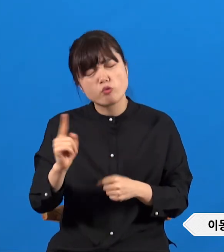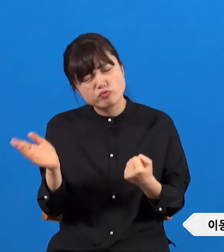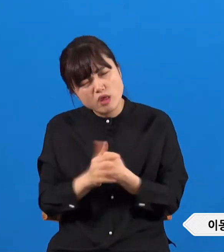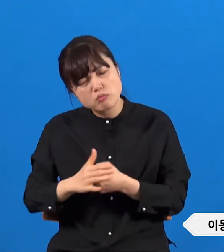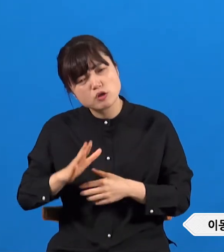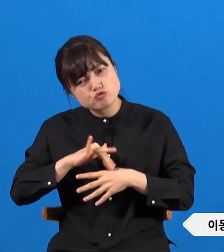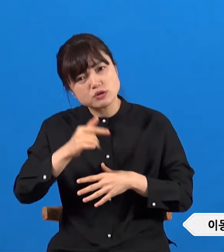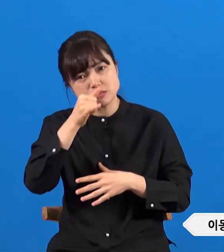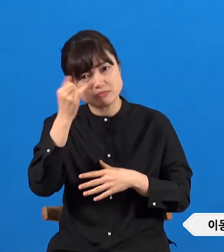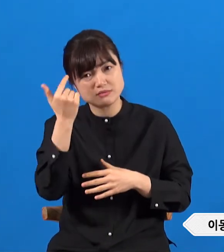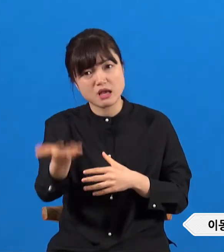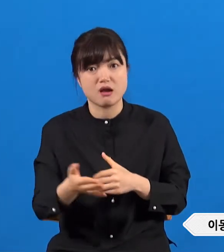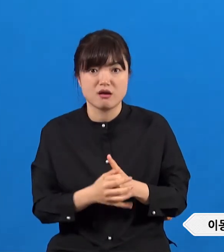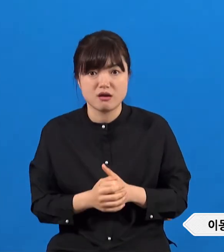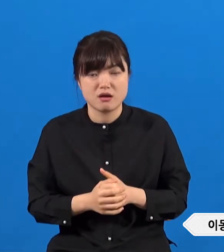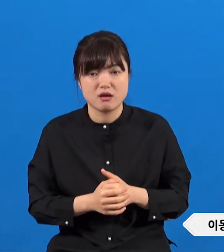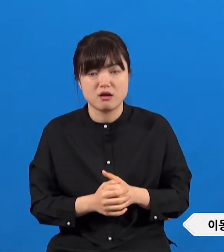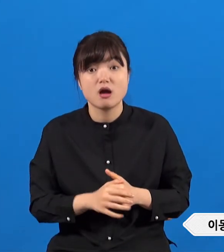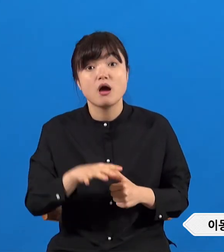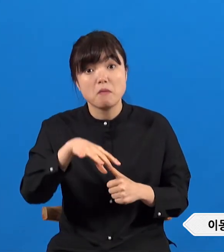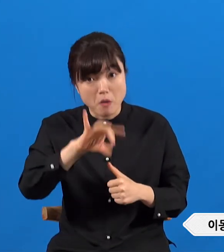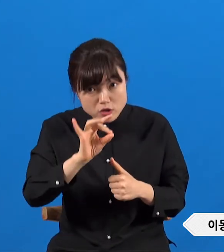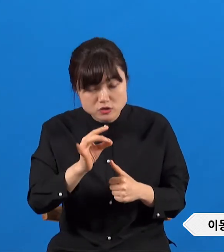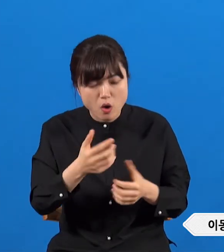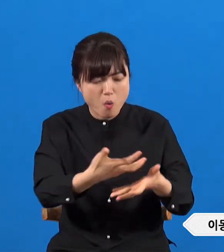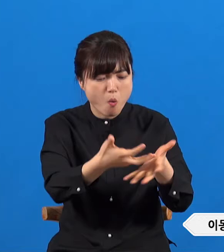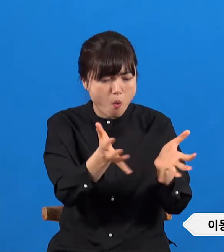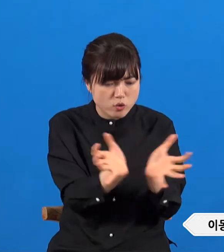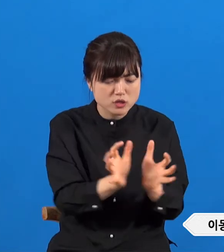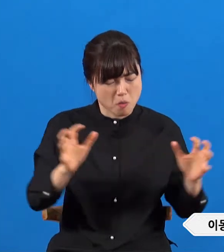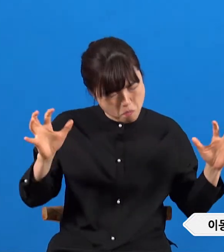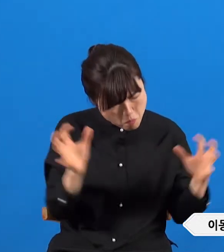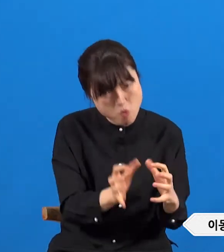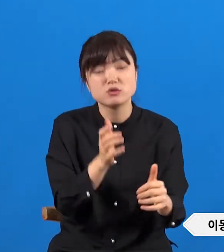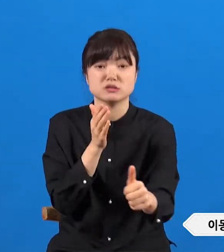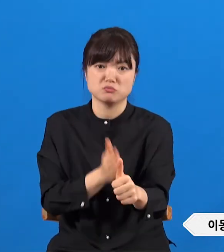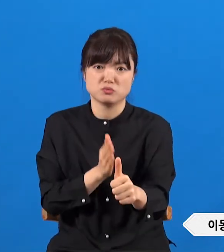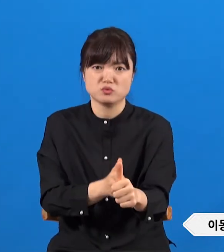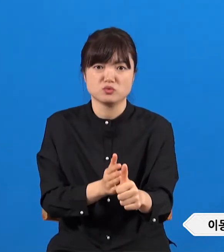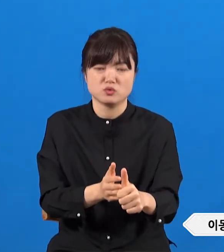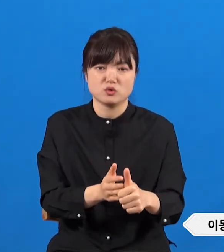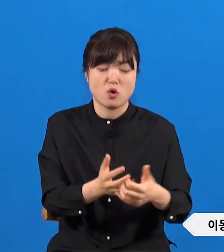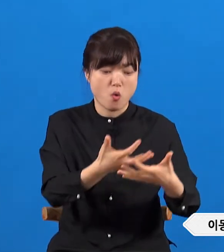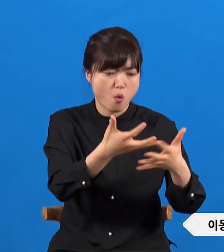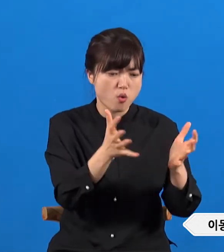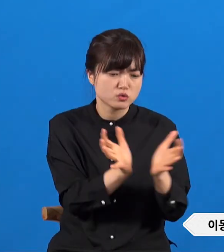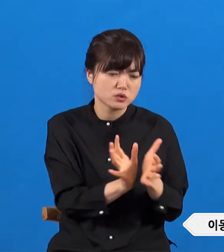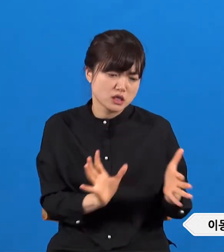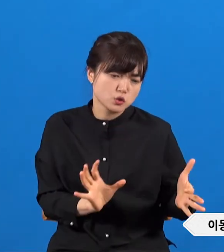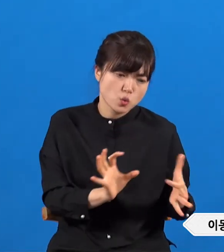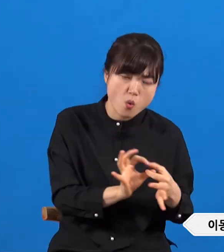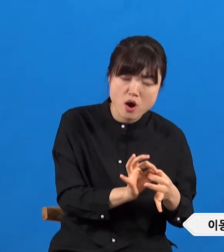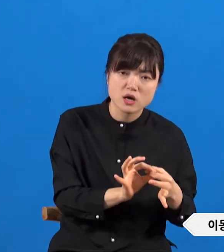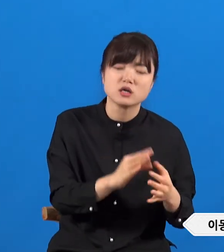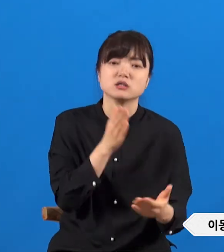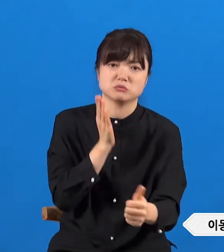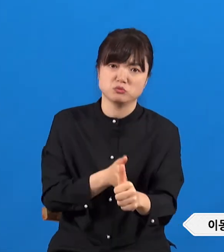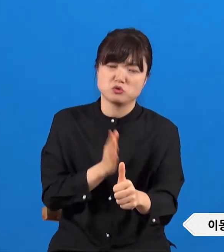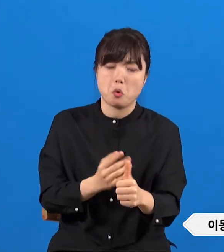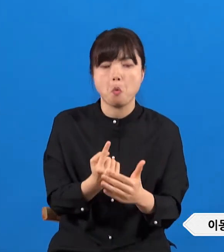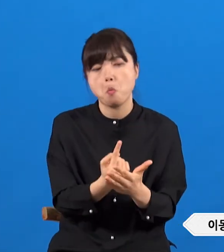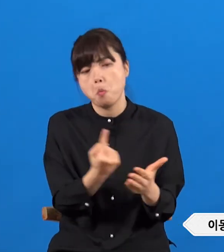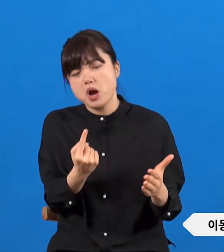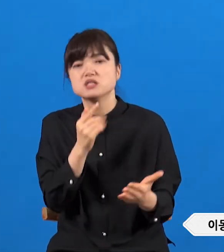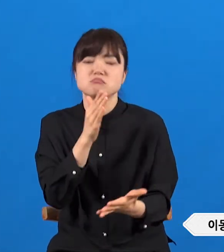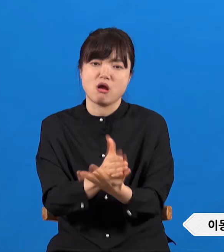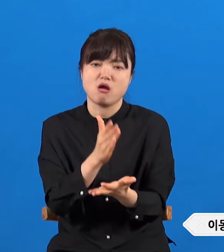하고 있습니까? 그렇다면 먼저 공동체로 모이십시오. 공동체에 속하십시오. 지금까지 목장교회를